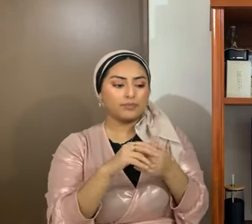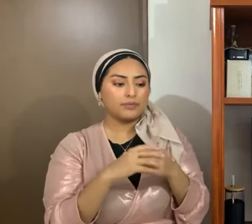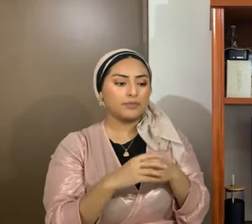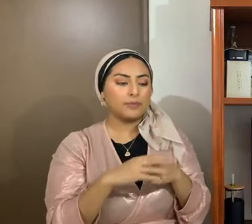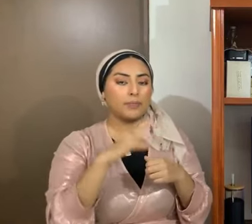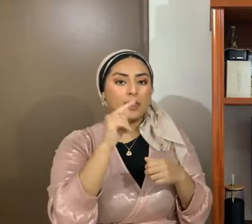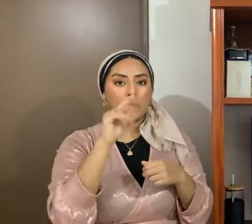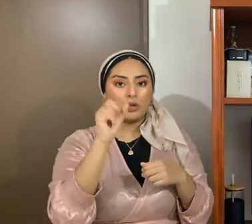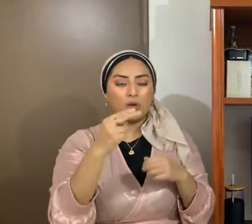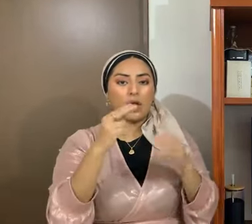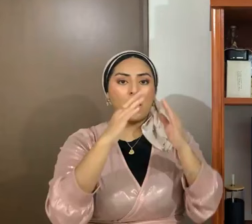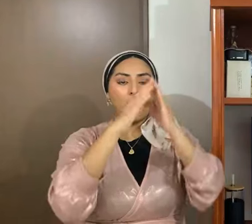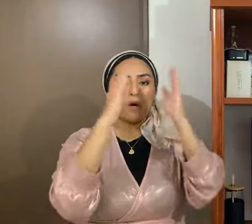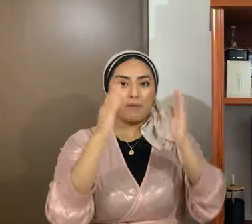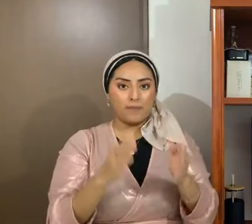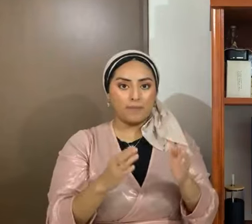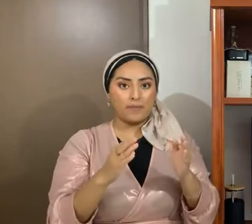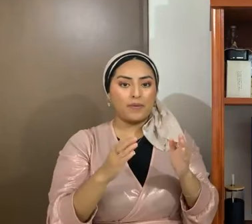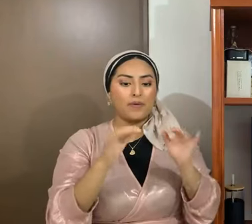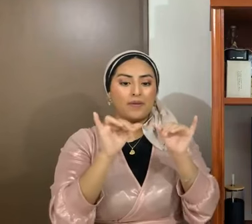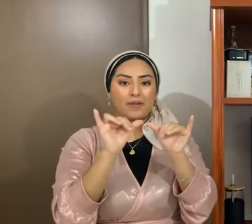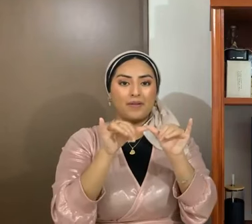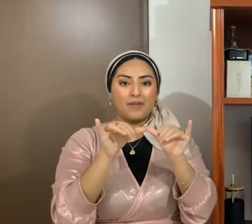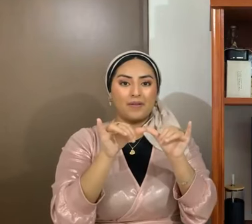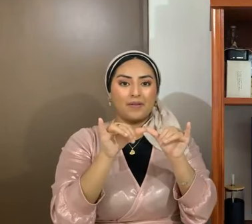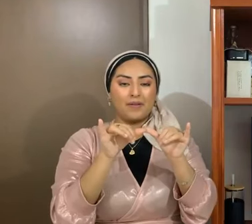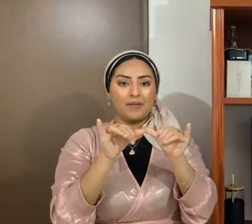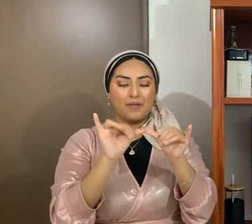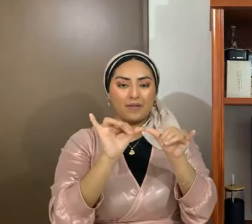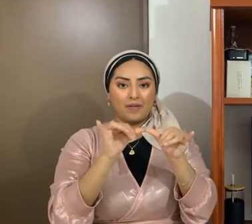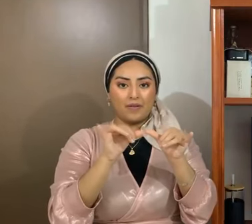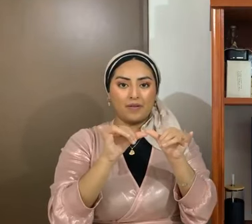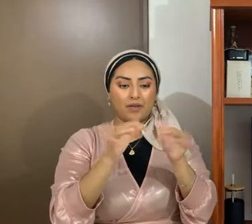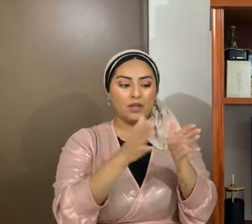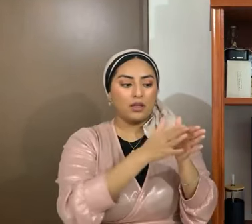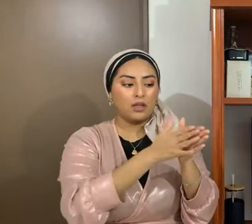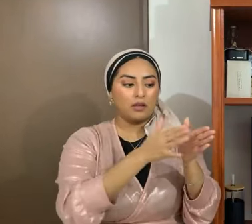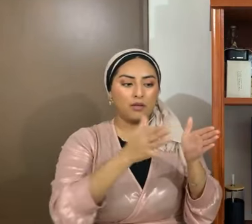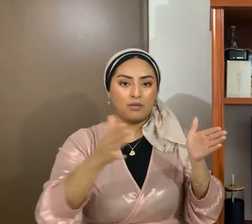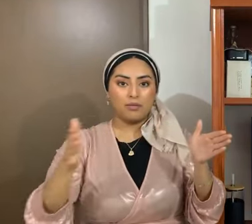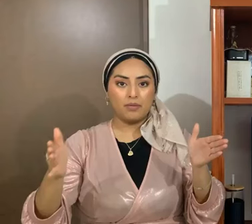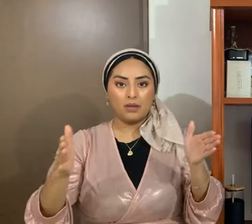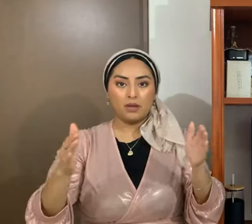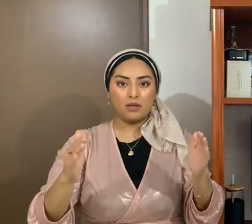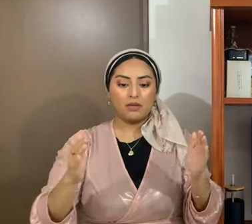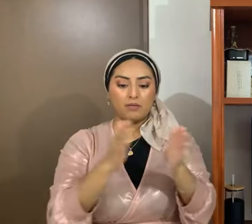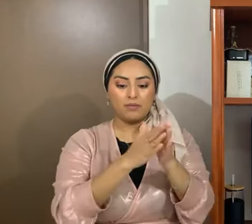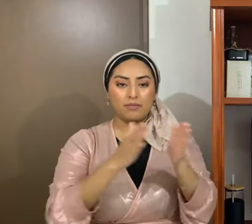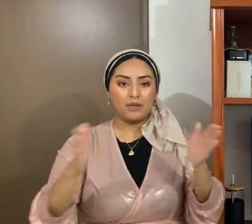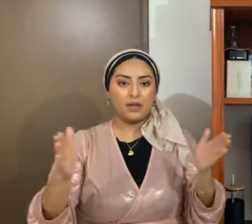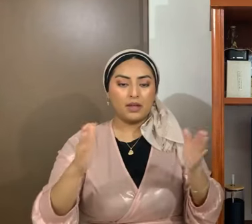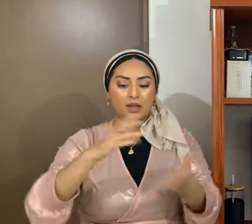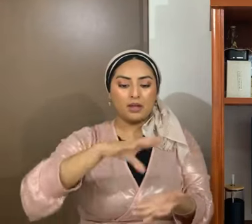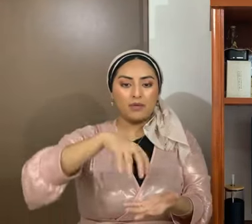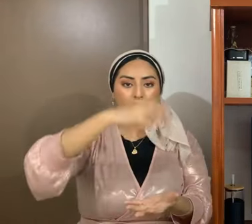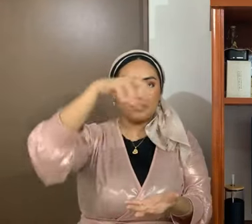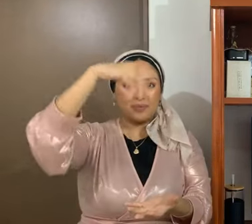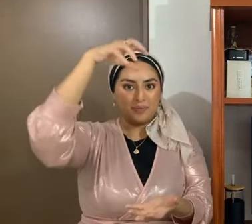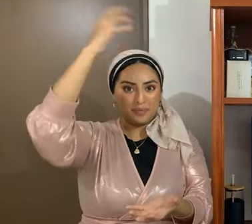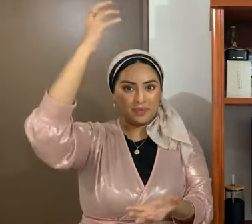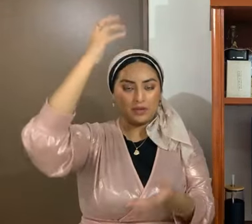la Torá de la casa. Estas son las medidas del altar por codos, de codo a codo y un palmo menor, la base de un